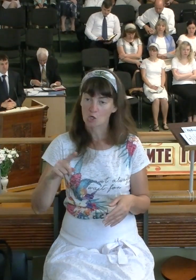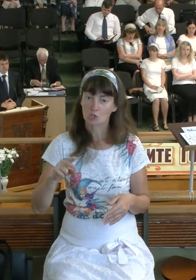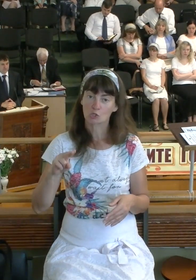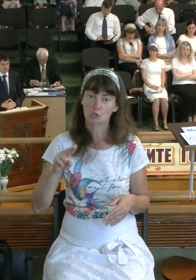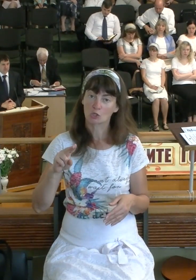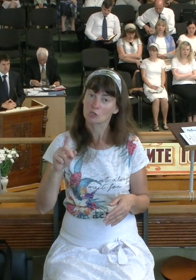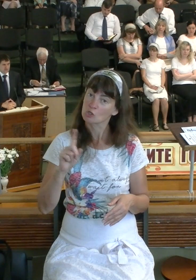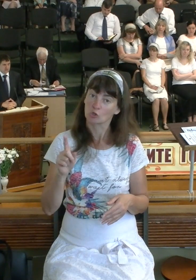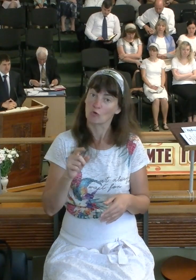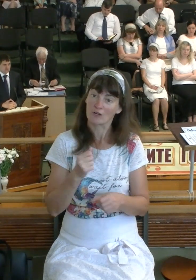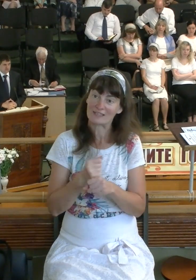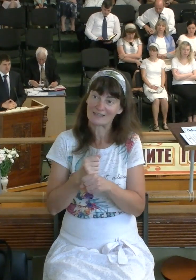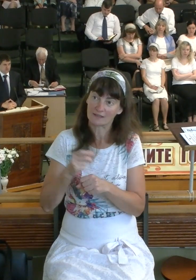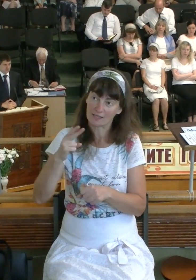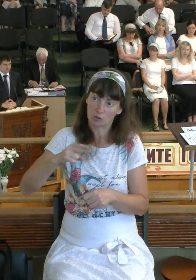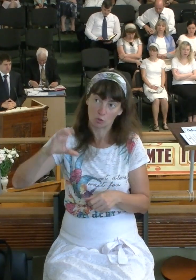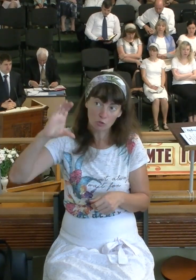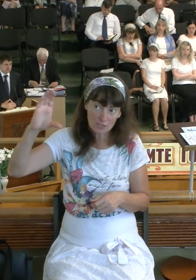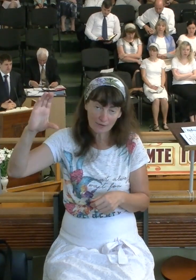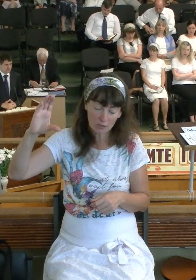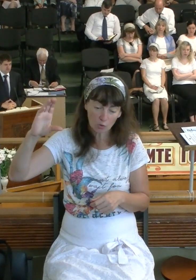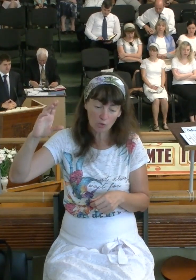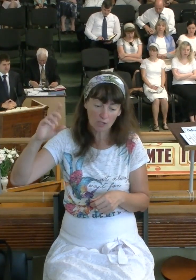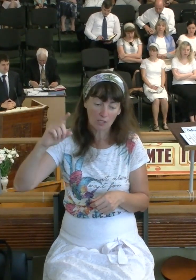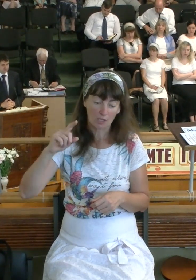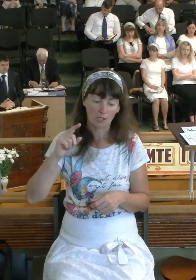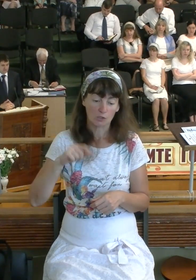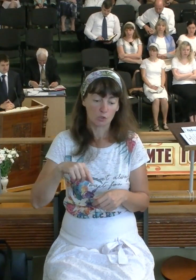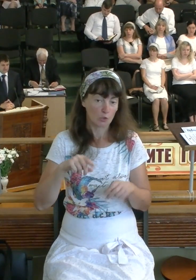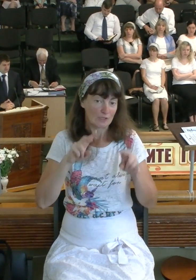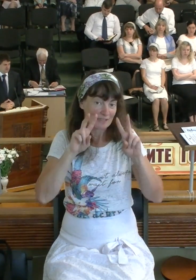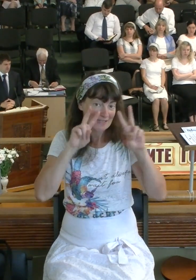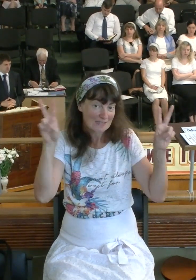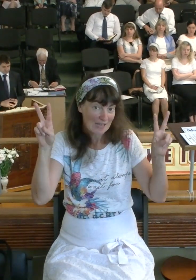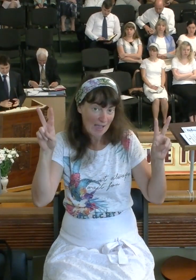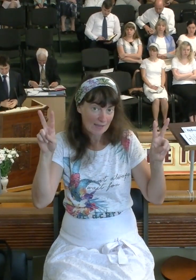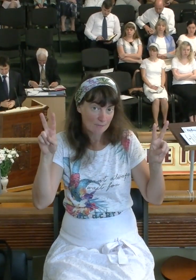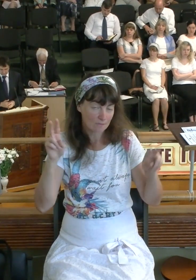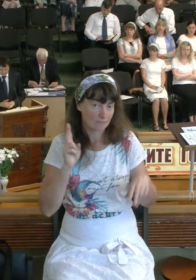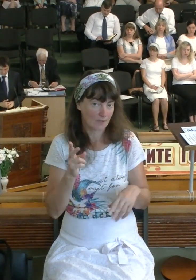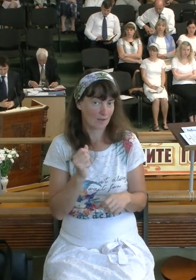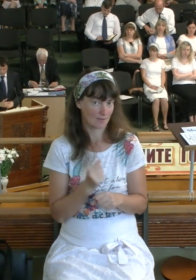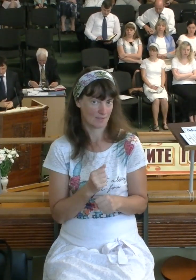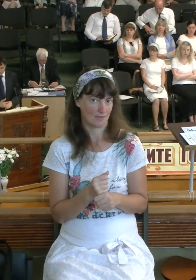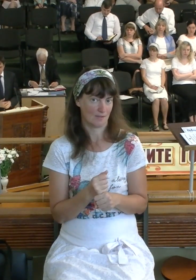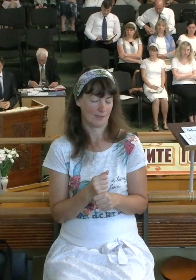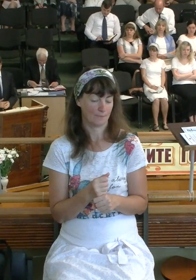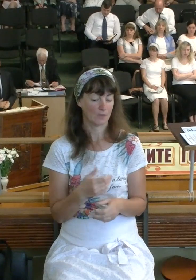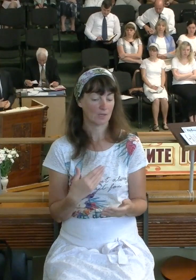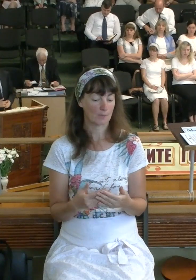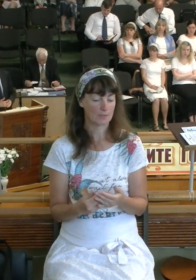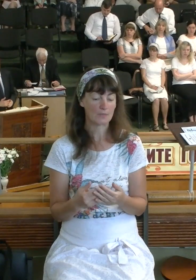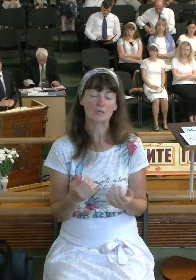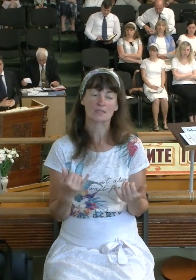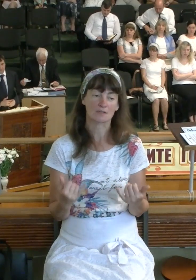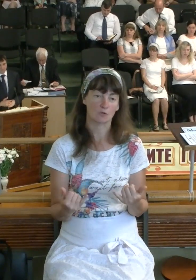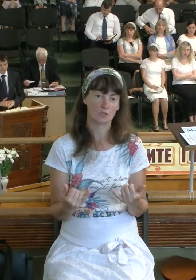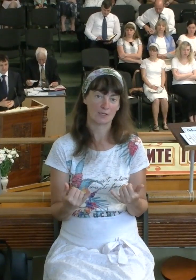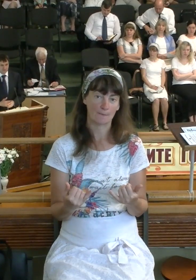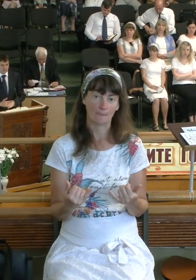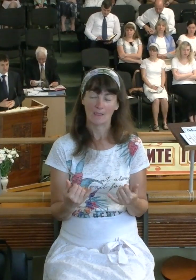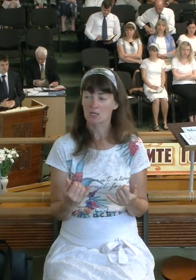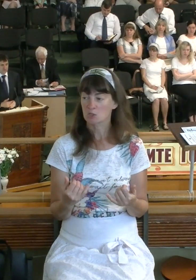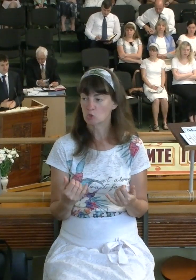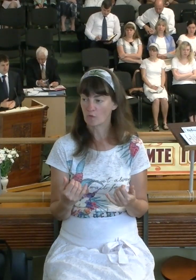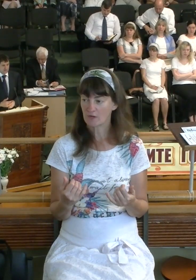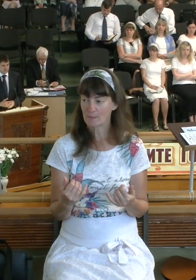общество, оно учит каждого молодого человека быть первым. Современное общество учит каждого быть выше других,